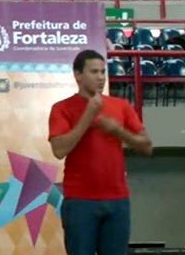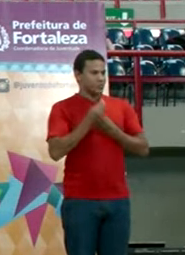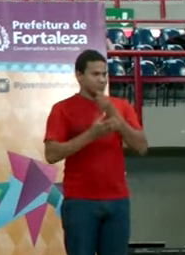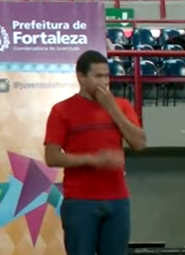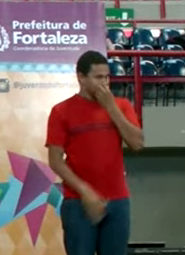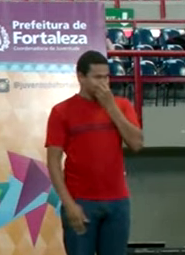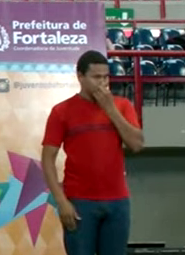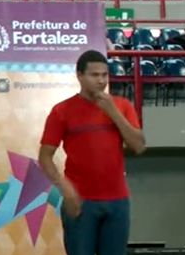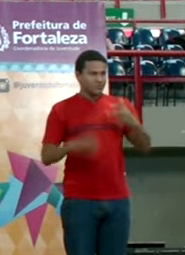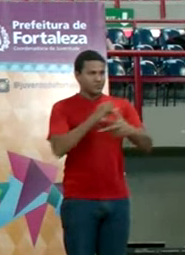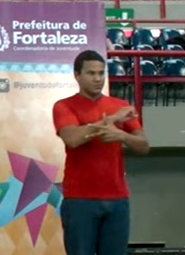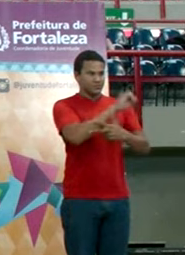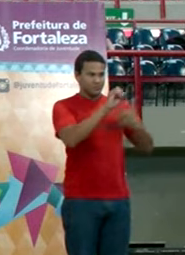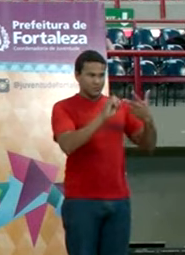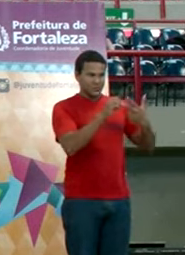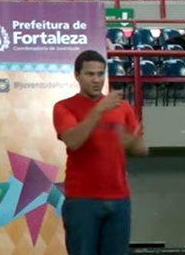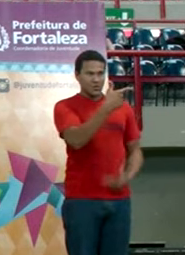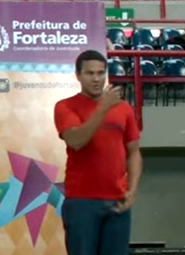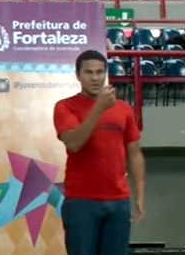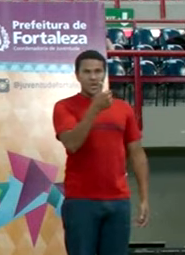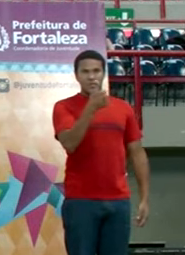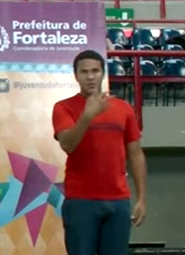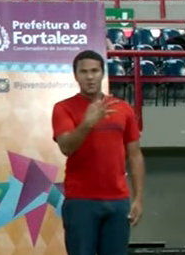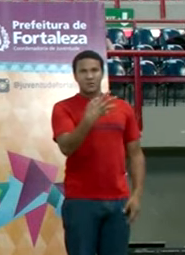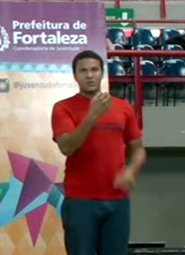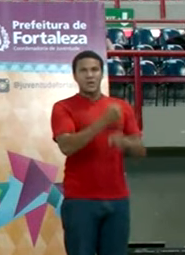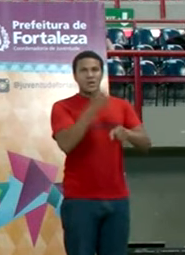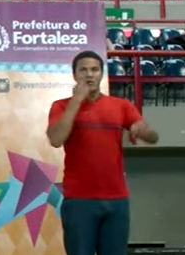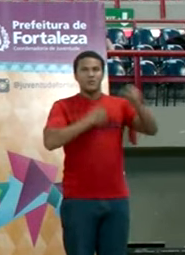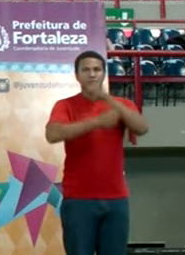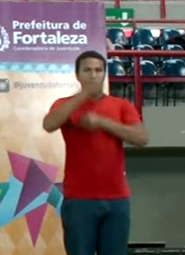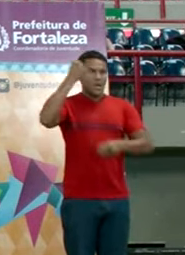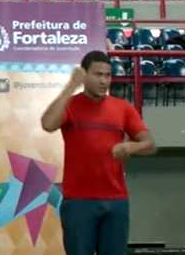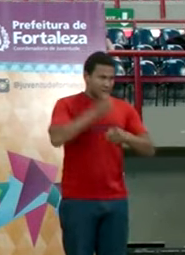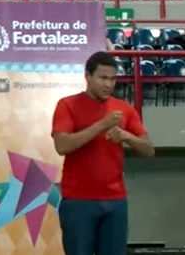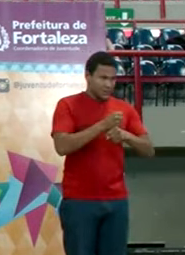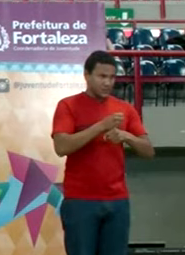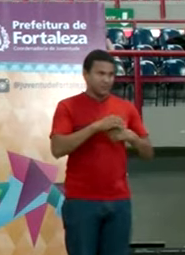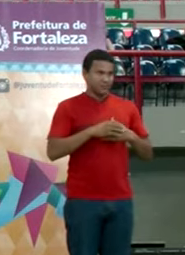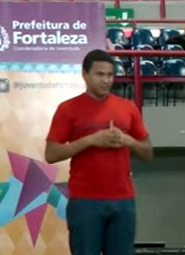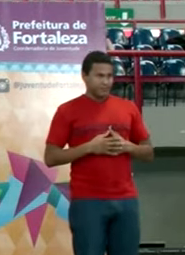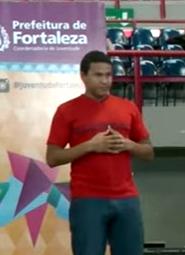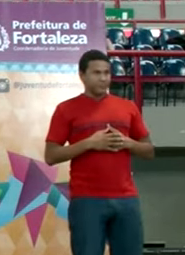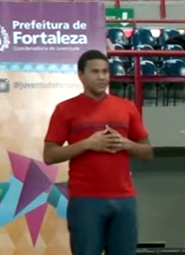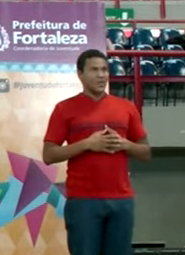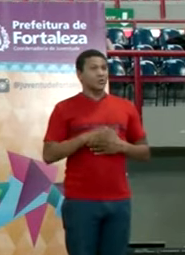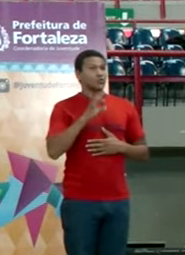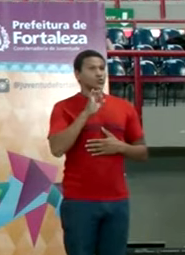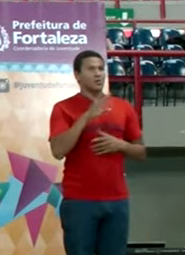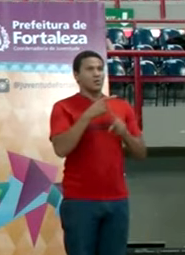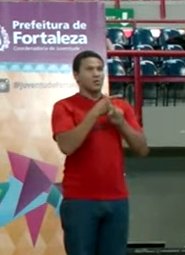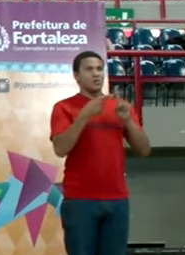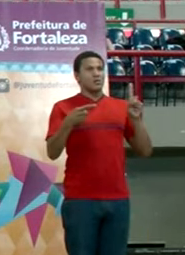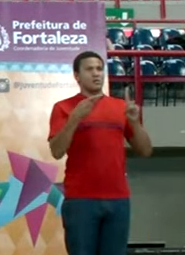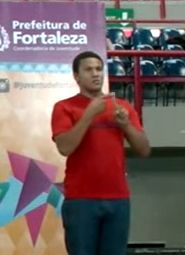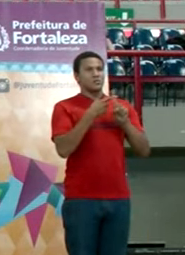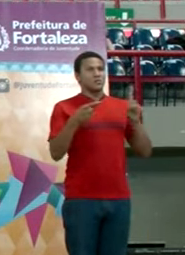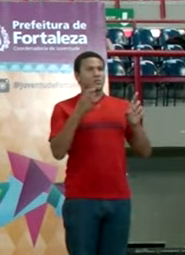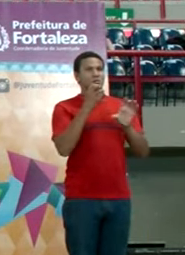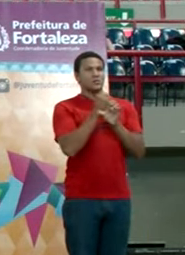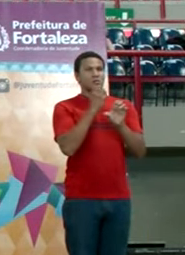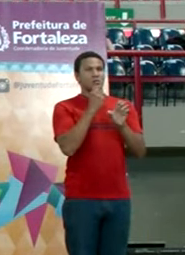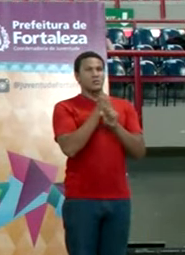caiu prova do Enem do ano passado olha essa aqui só de média é a segunda